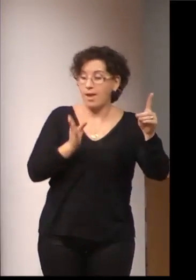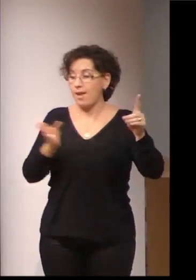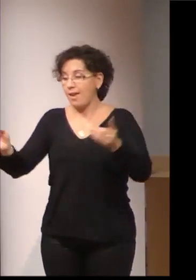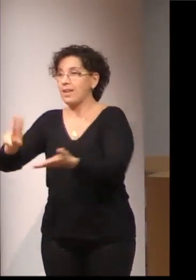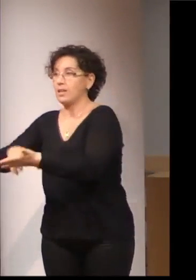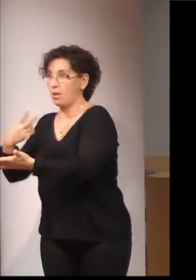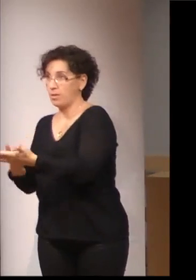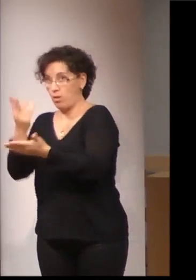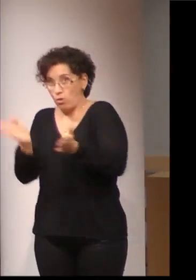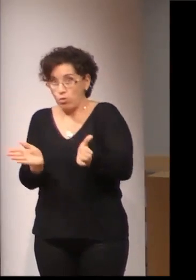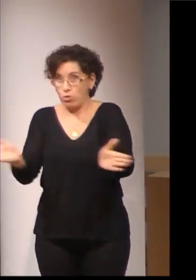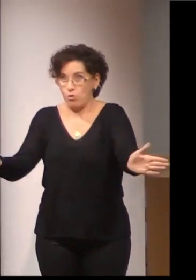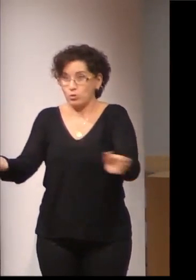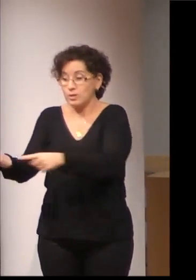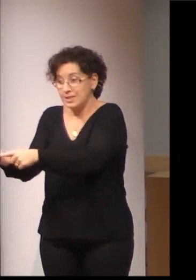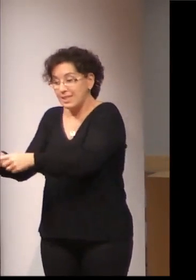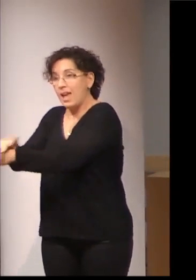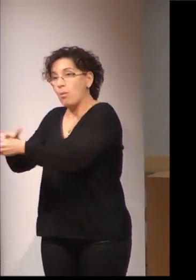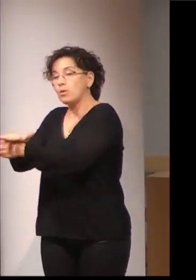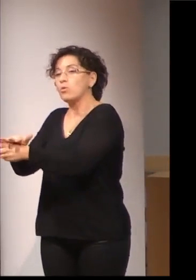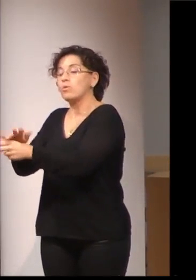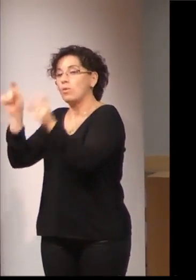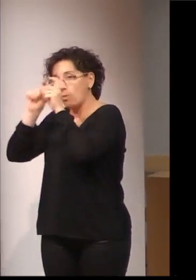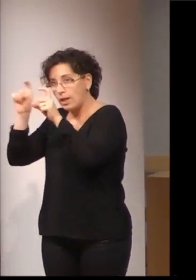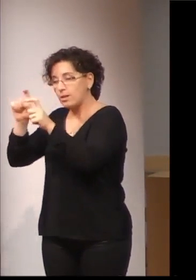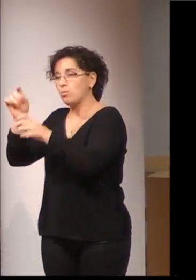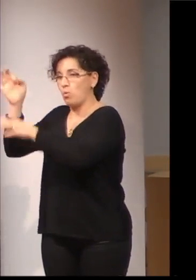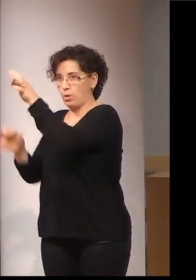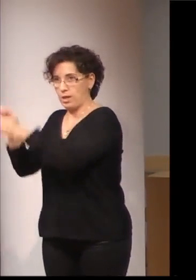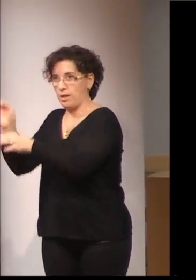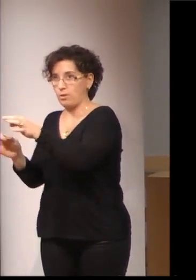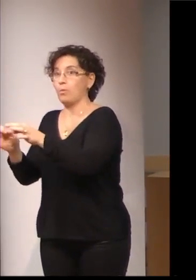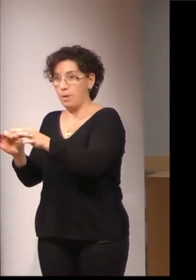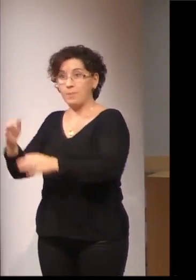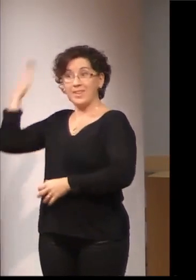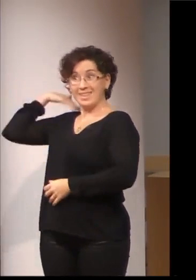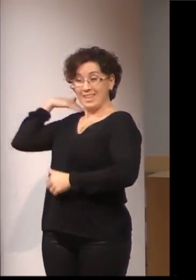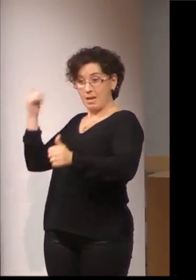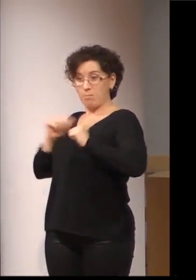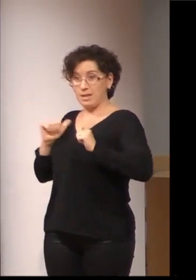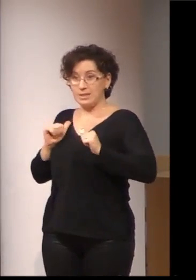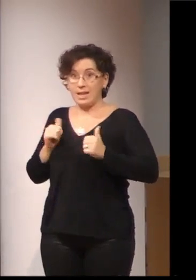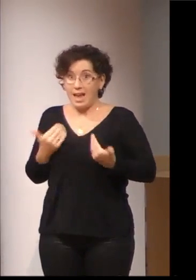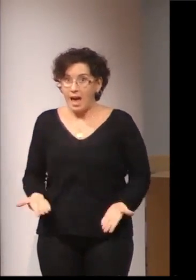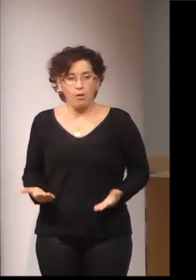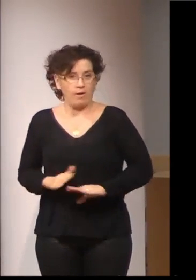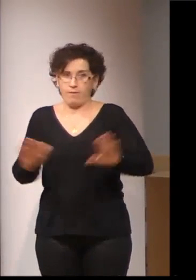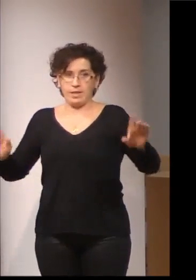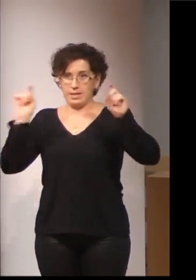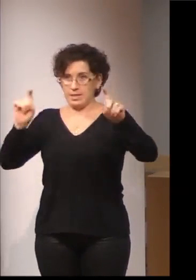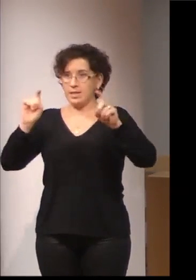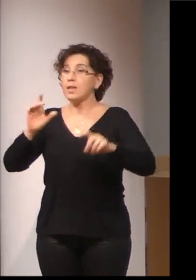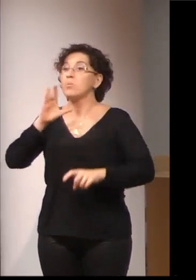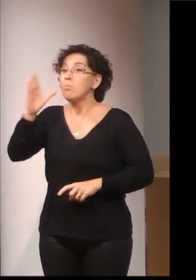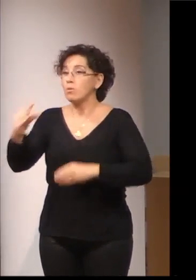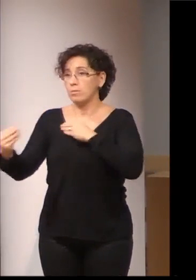interpretación en los ámbitos educativos y jurídicos. Ese máster no se está impartiendo actualmente, hace varios años, por